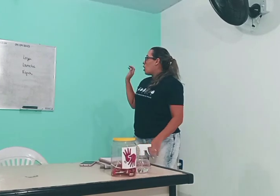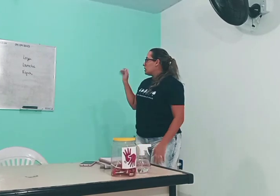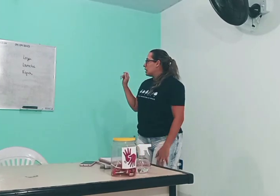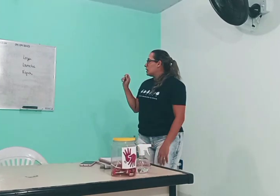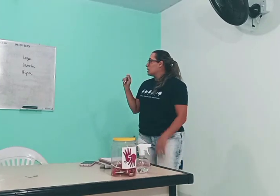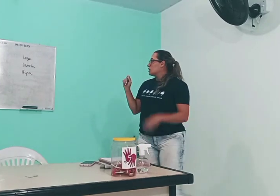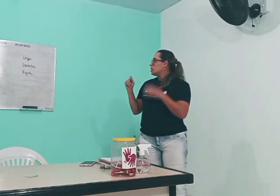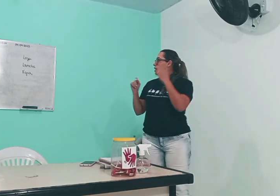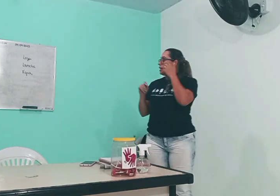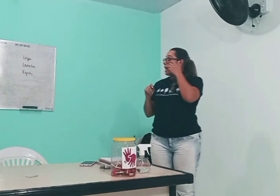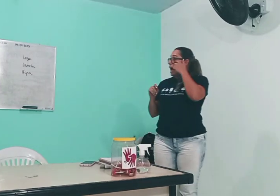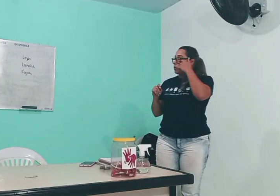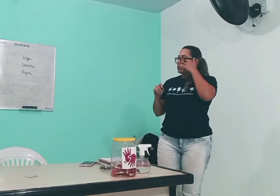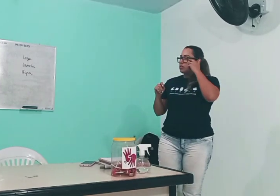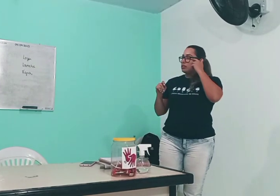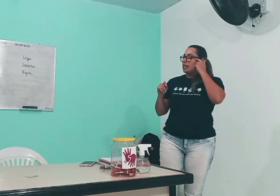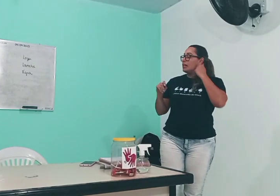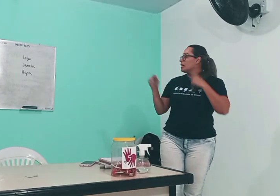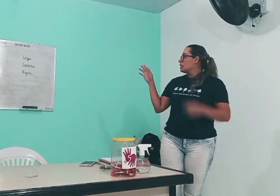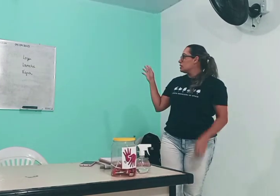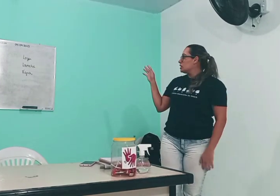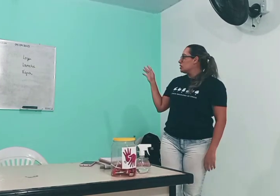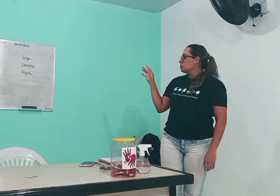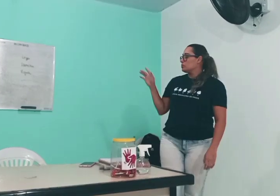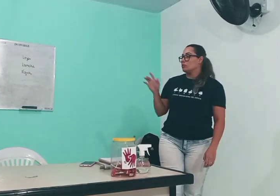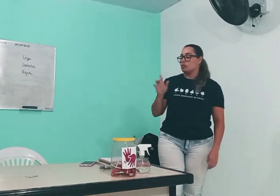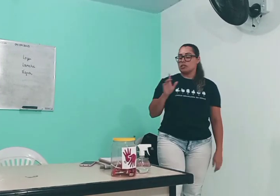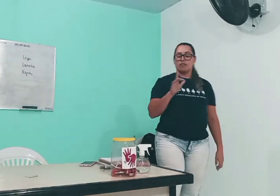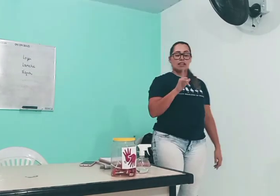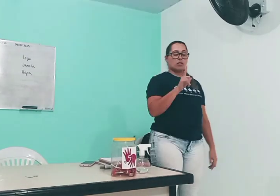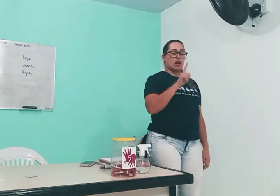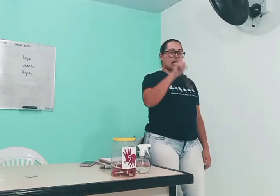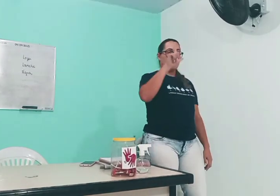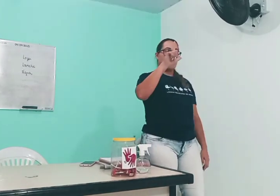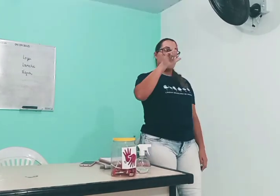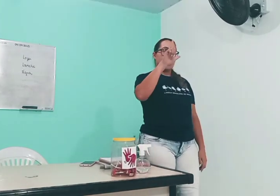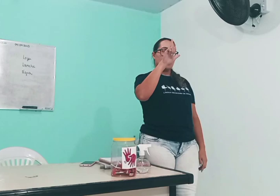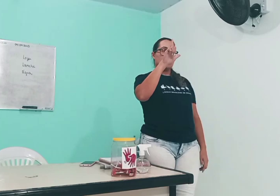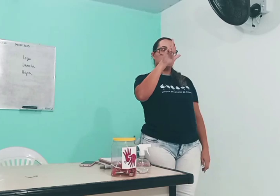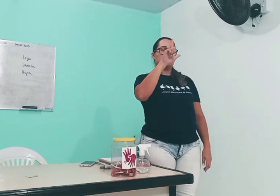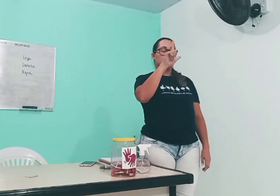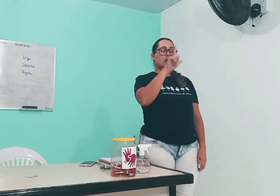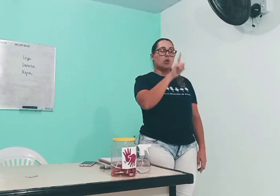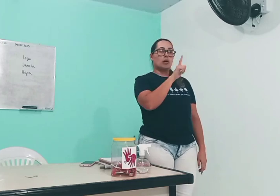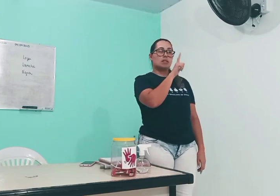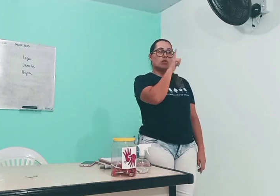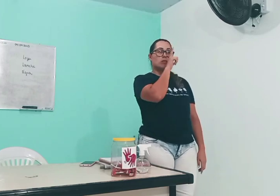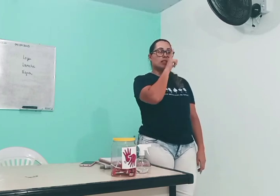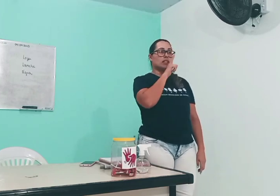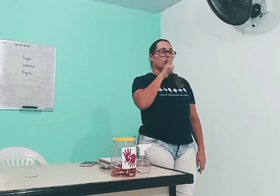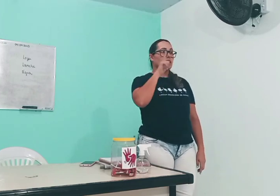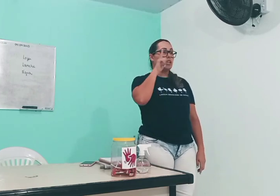Loja, lanche e água. Né? Lanche, você faz a letra L com esse movimento aqui, ó,